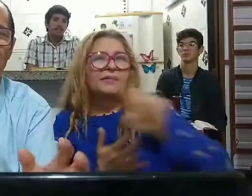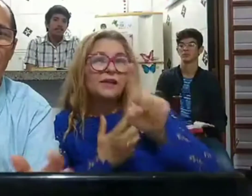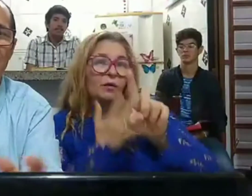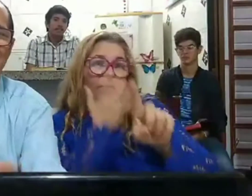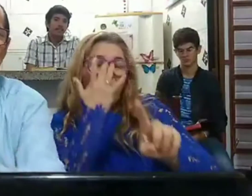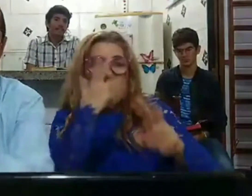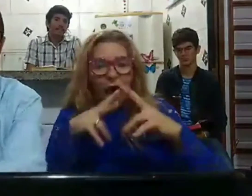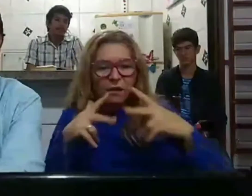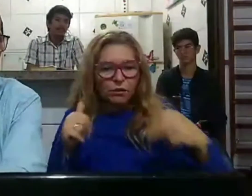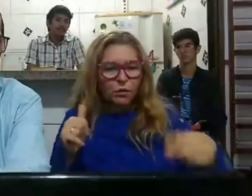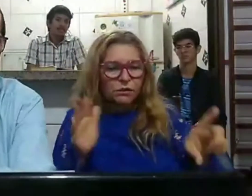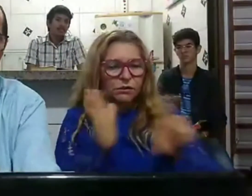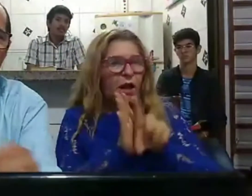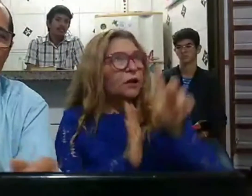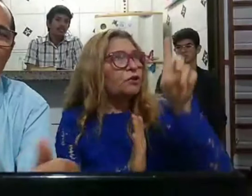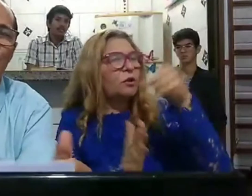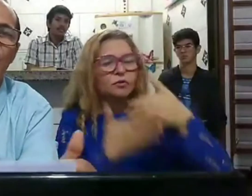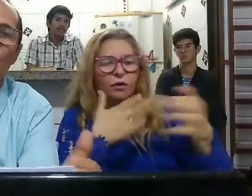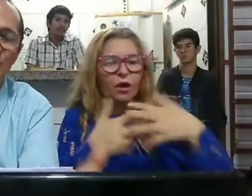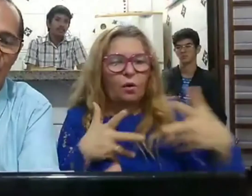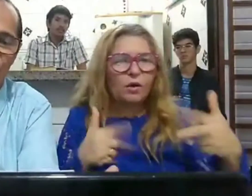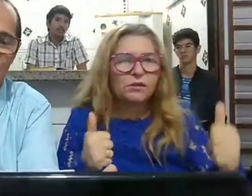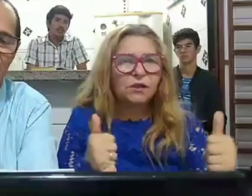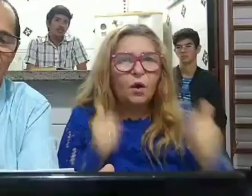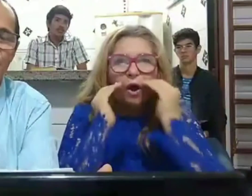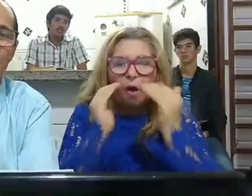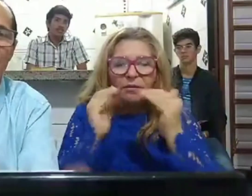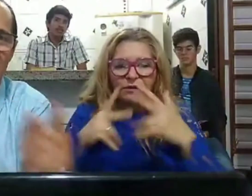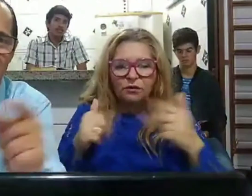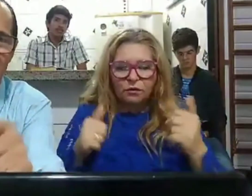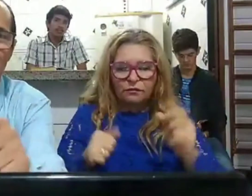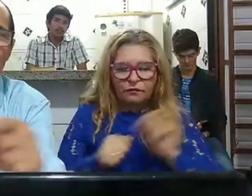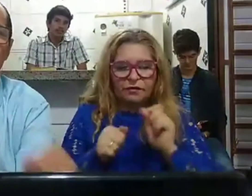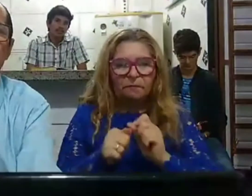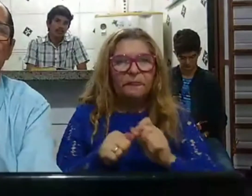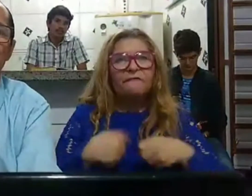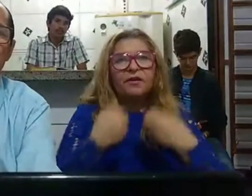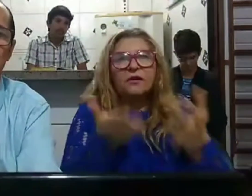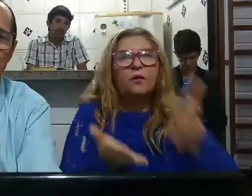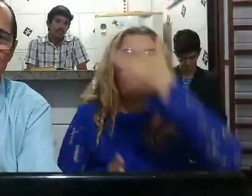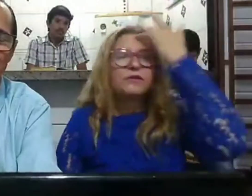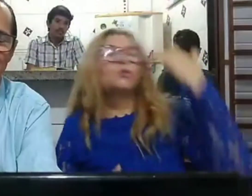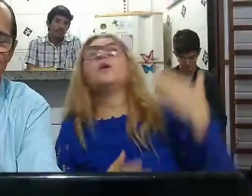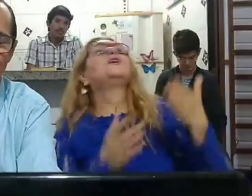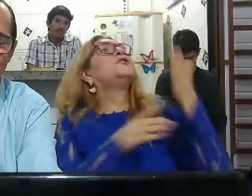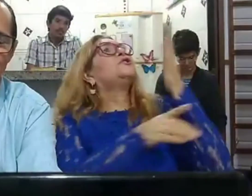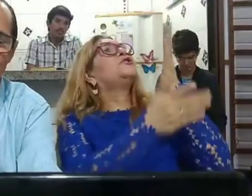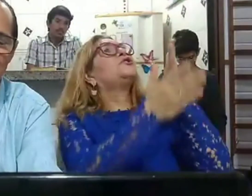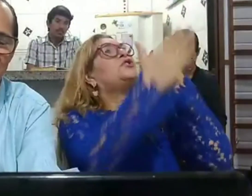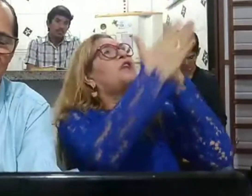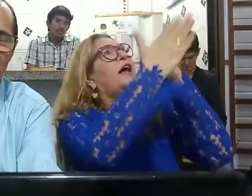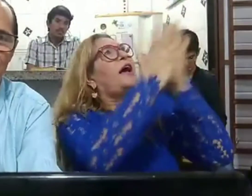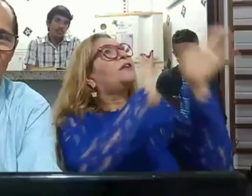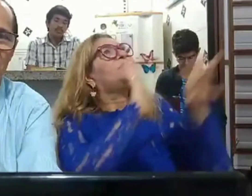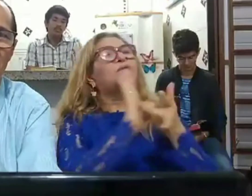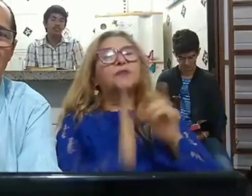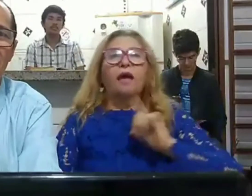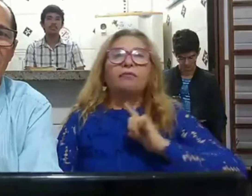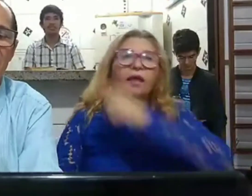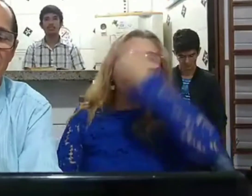as obras da lei de Deus ou qualquer uma outra obra pode levar uma pessoa até Jesus. Tem muitas